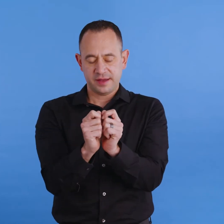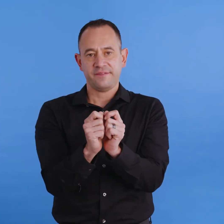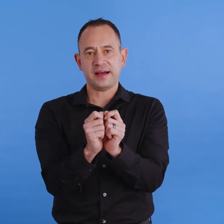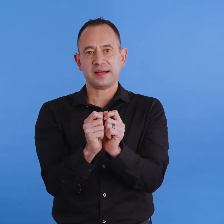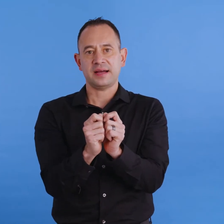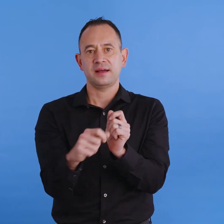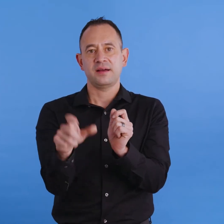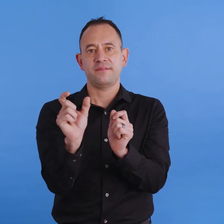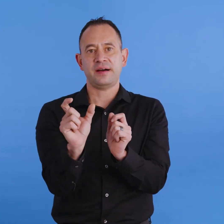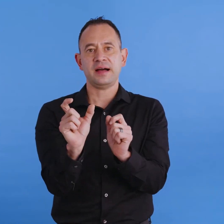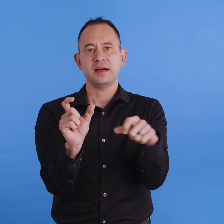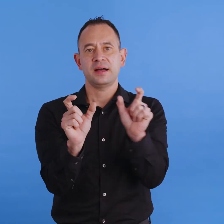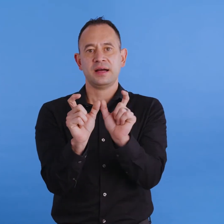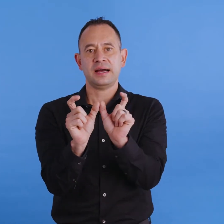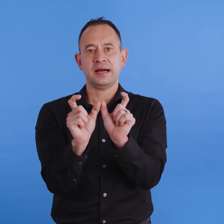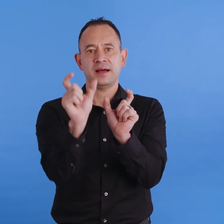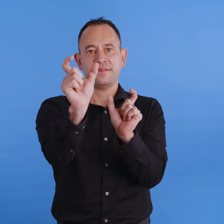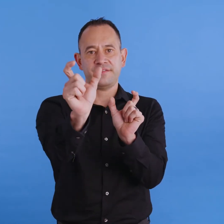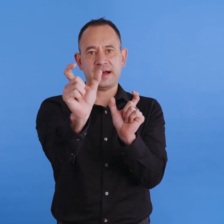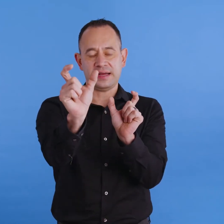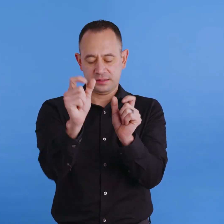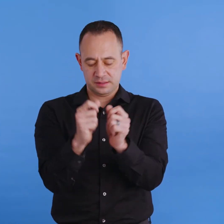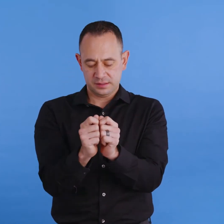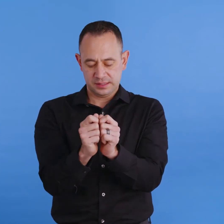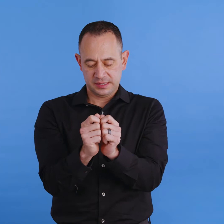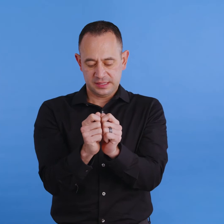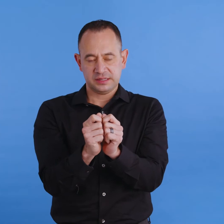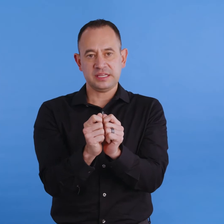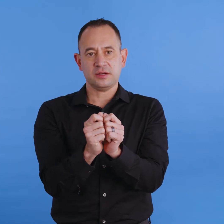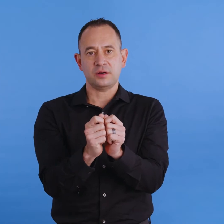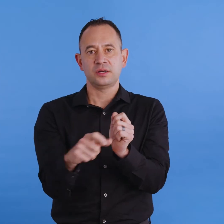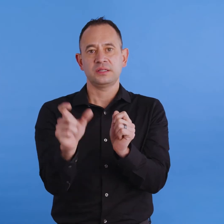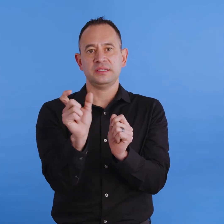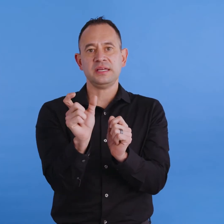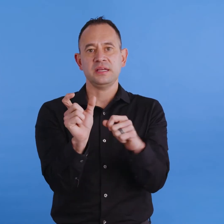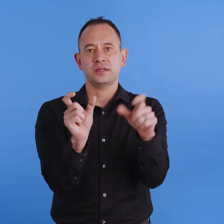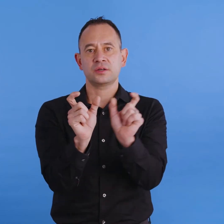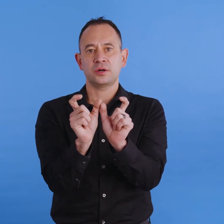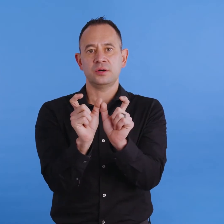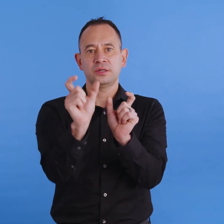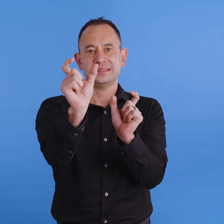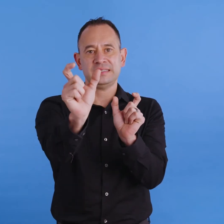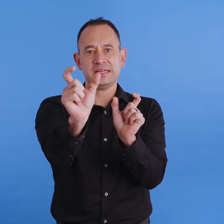Faja. Fa, ja, fa. Digo. Di, go. Di.